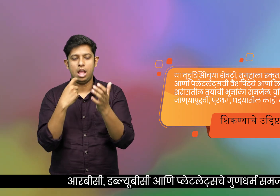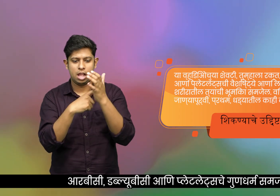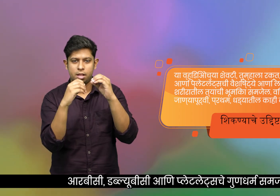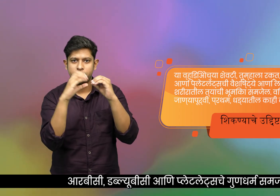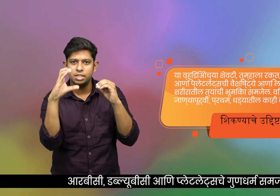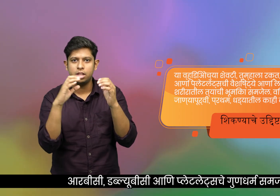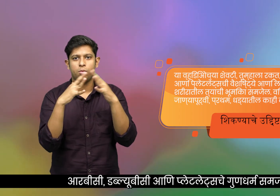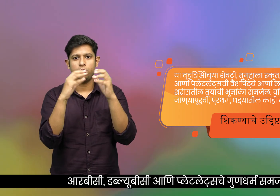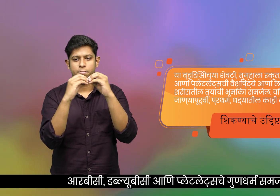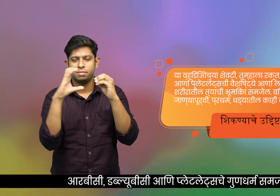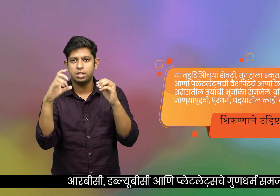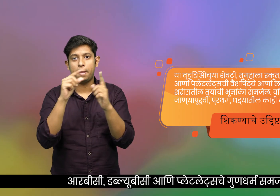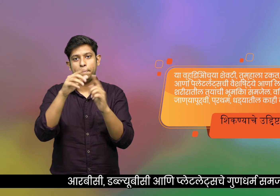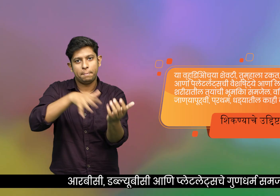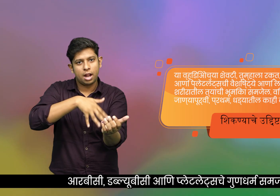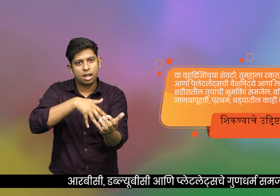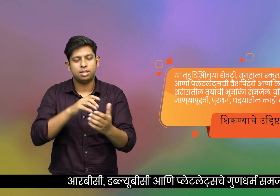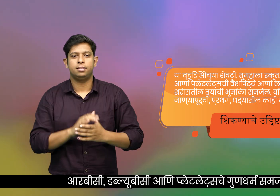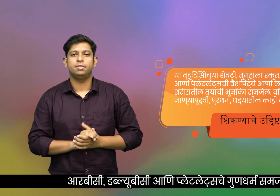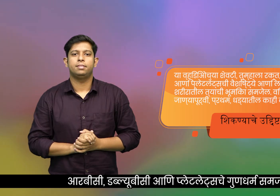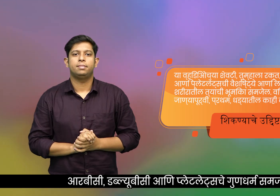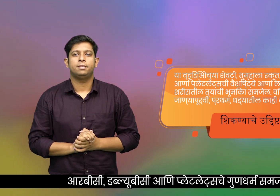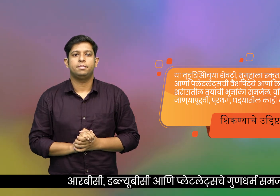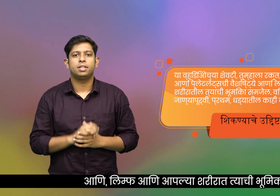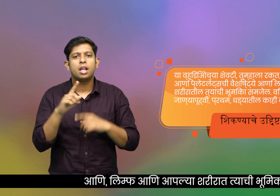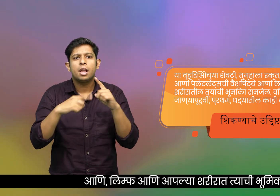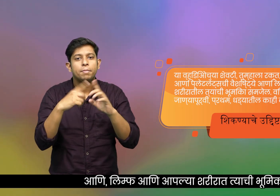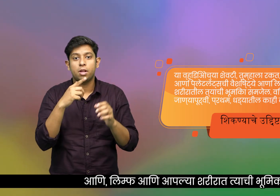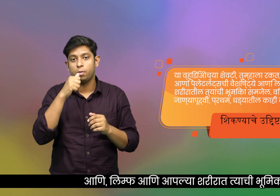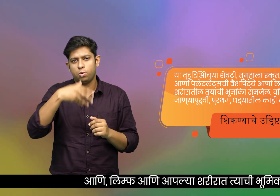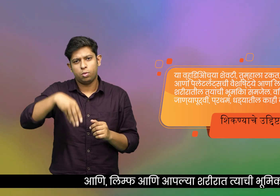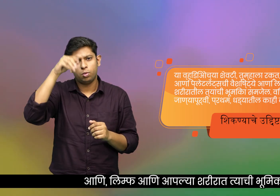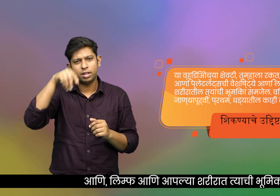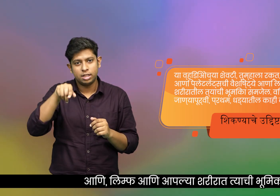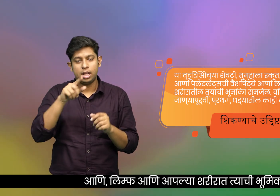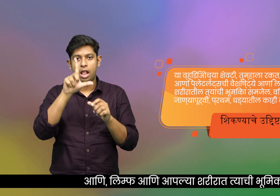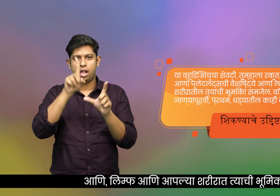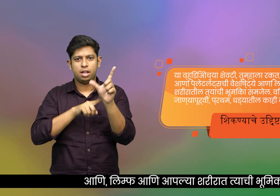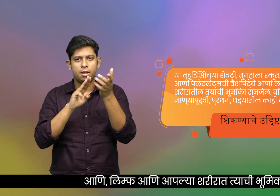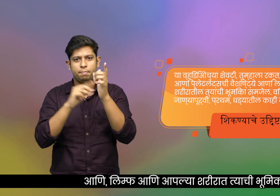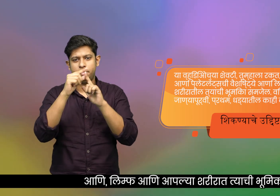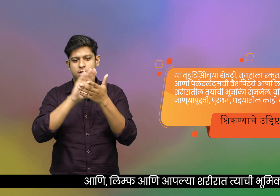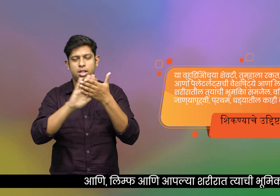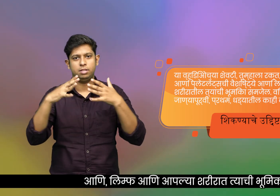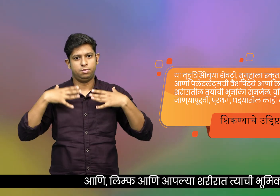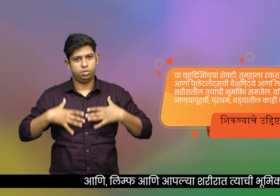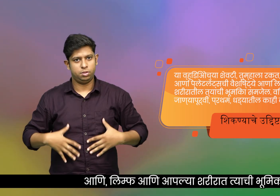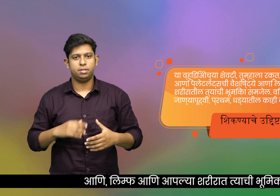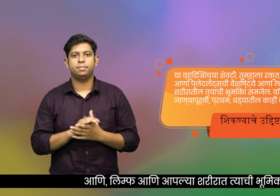आणि प्लेटलेट्सचे गुणधर्म समजतील आणि लिम्फ आणि आपल्या शरीरात त्याची